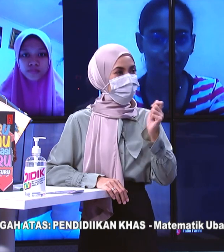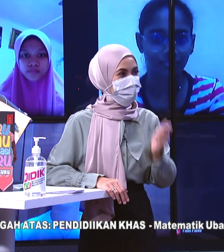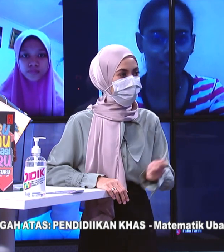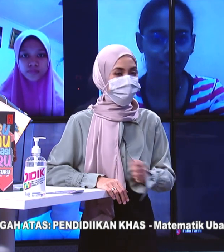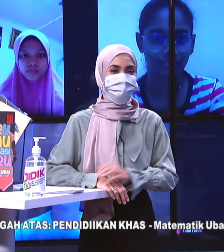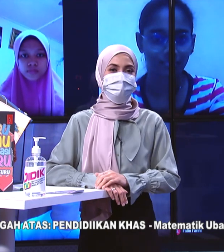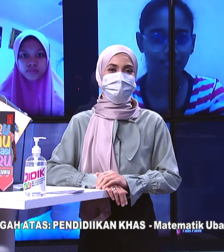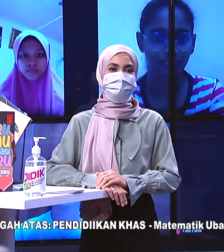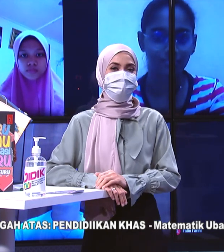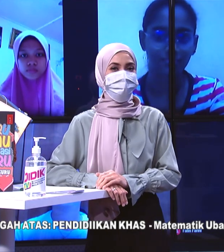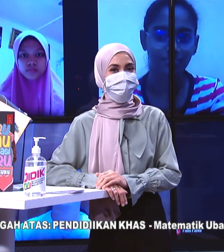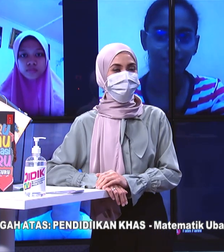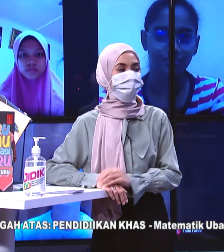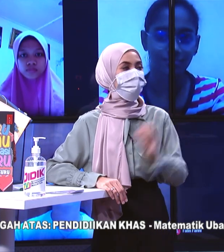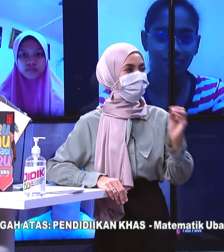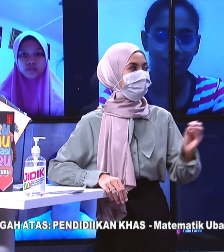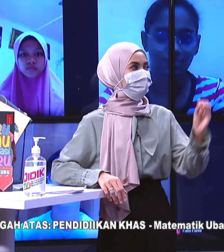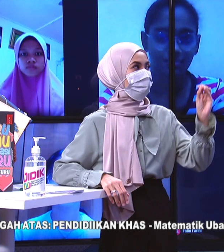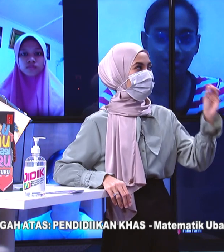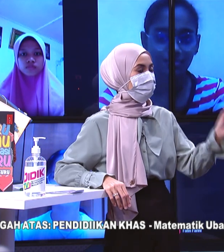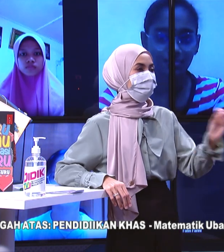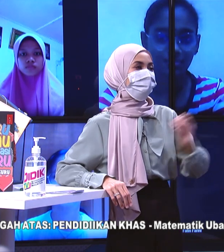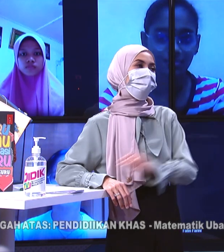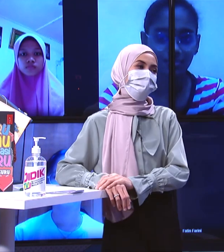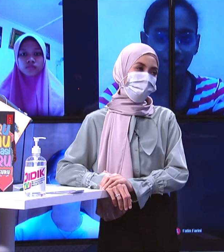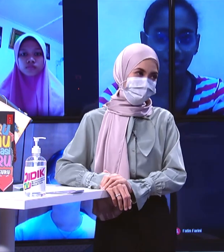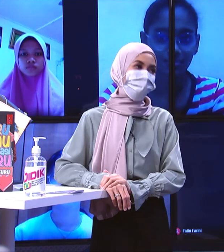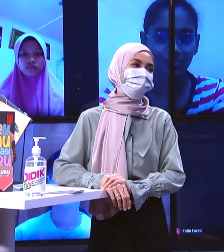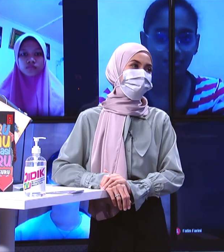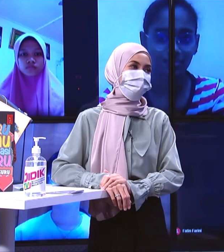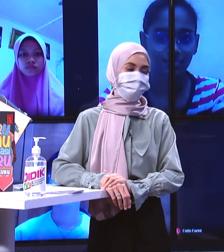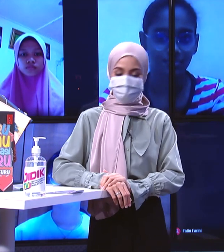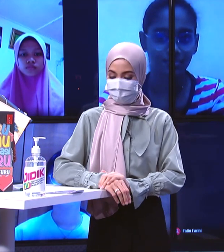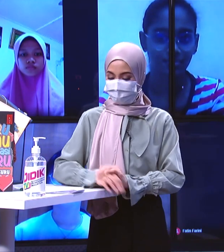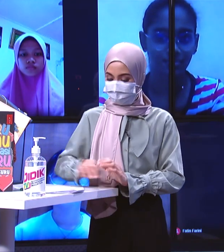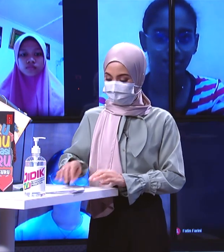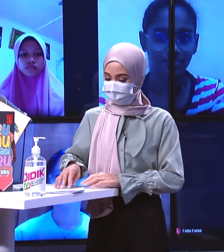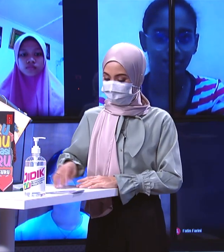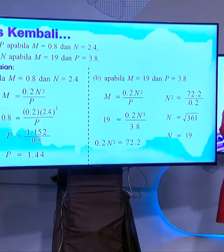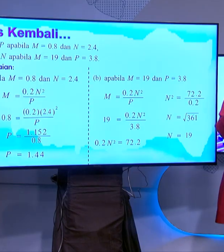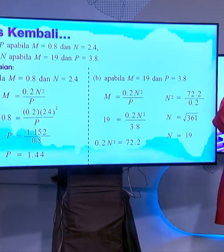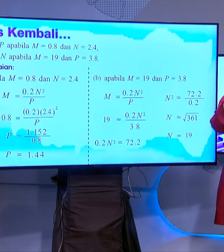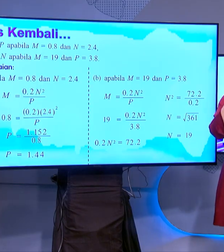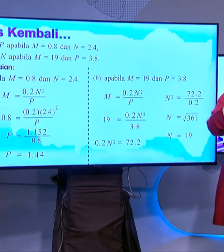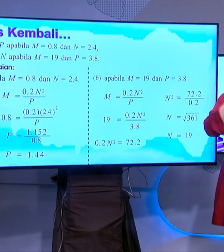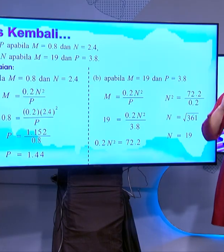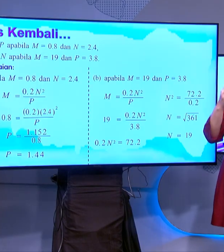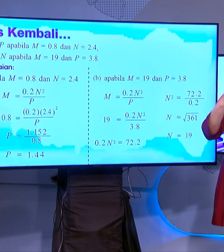Lina boleh kongsikan sedikit kata-kata air atau perumusan daripada api kita telah pelajari pada hari ini silakan Oke untuk murid-murid